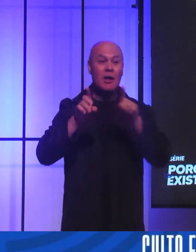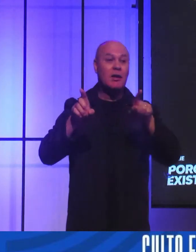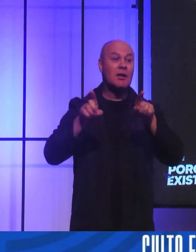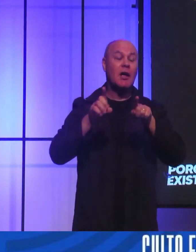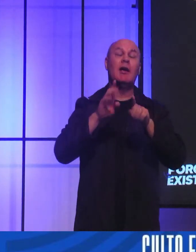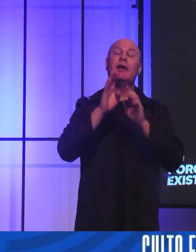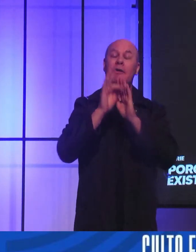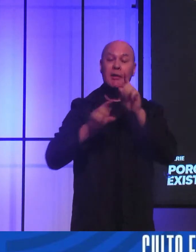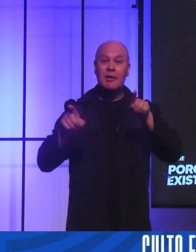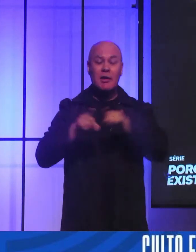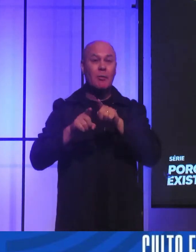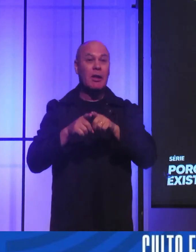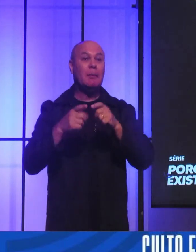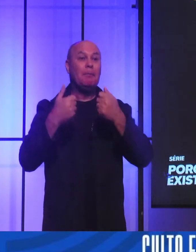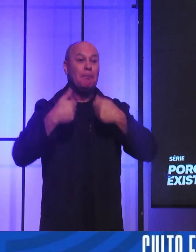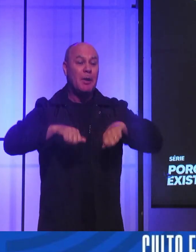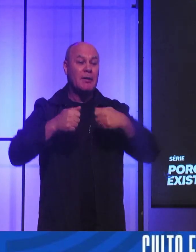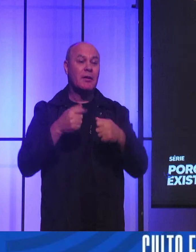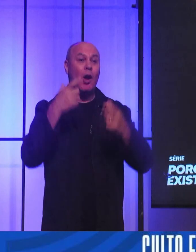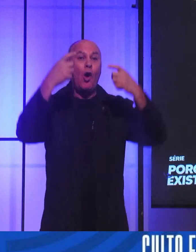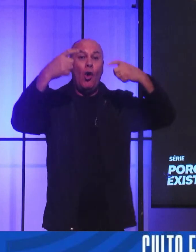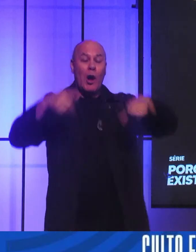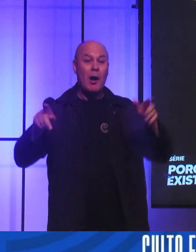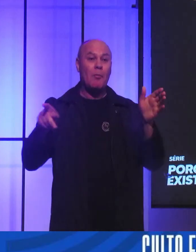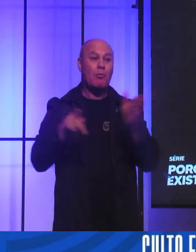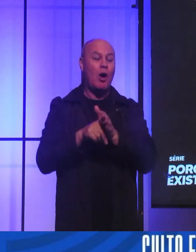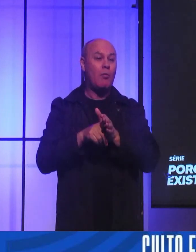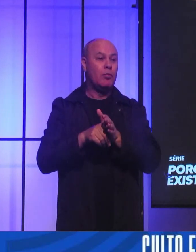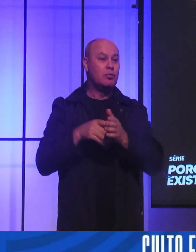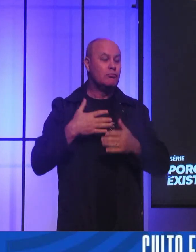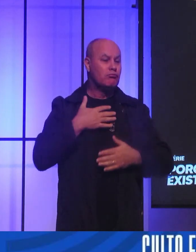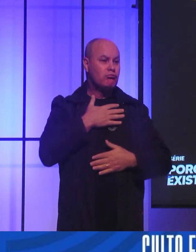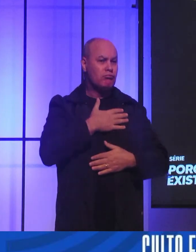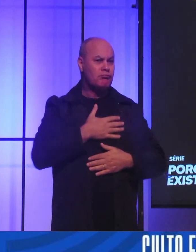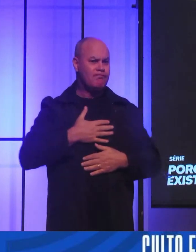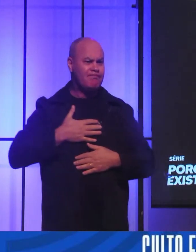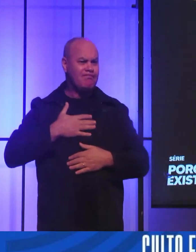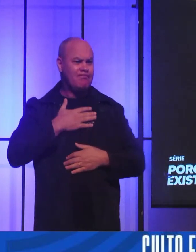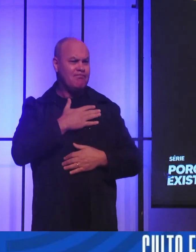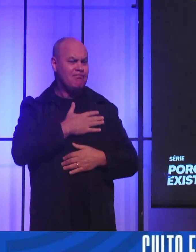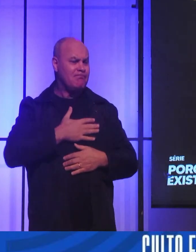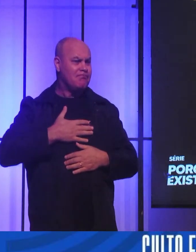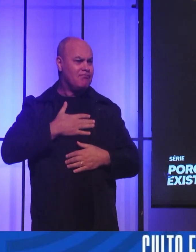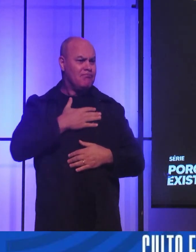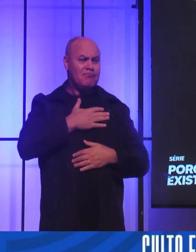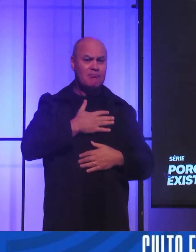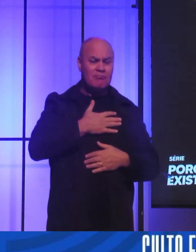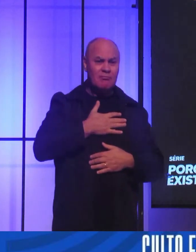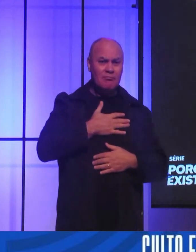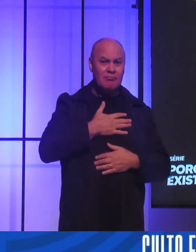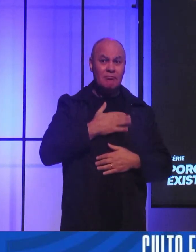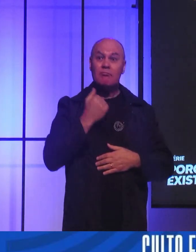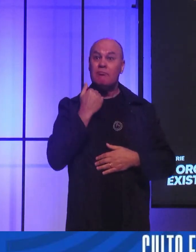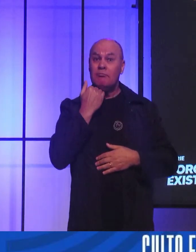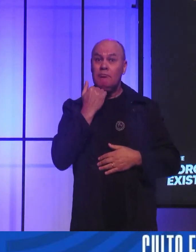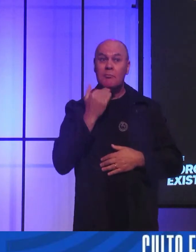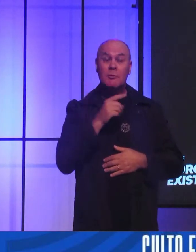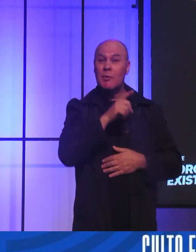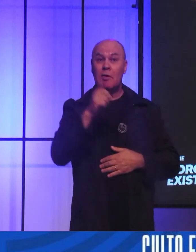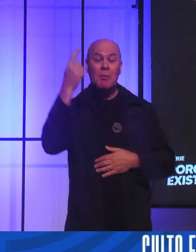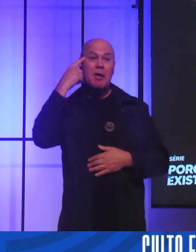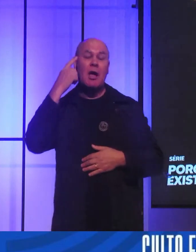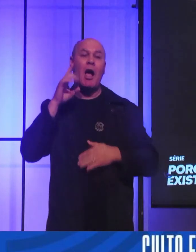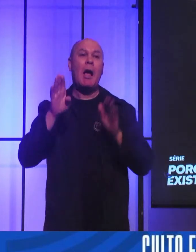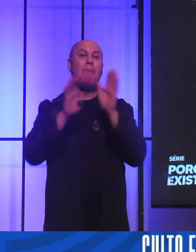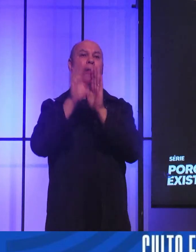passar por situações. Não, nós não existimos para que você simplesmente se sinta confortável e